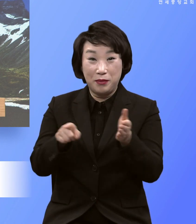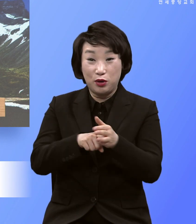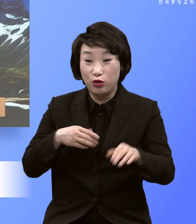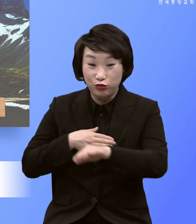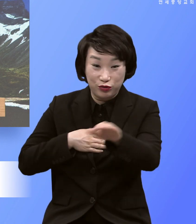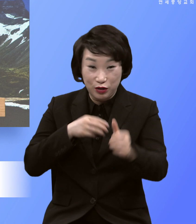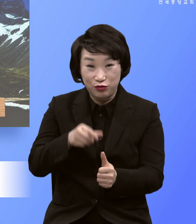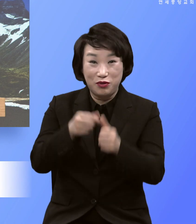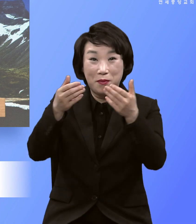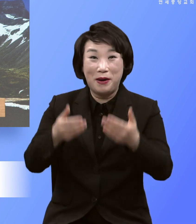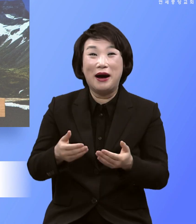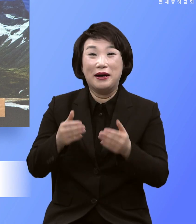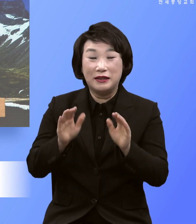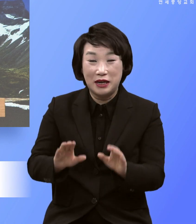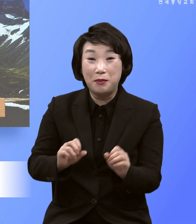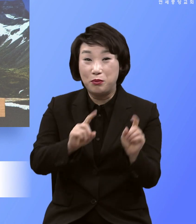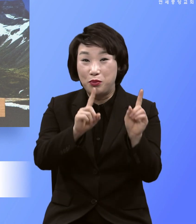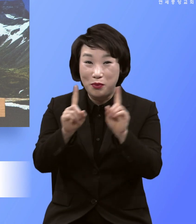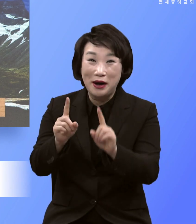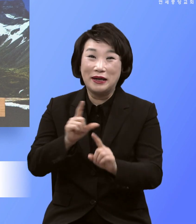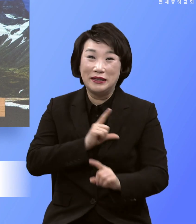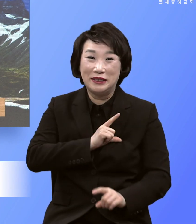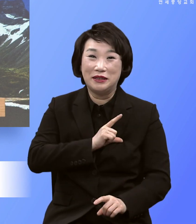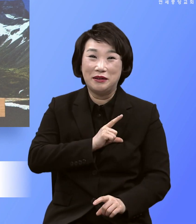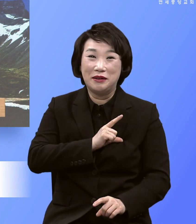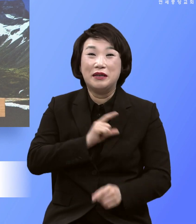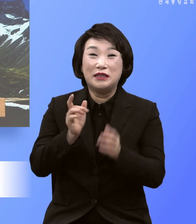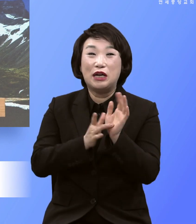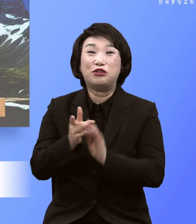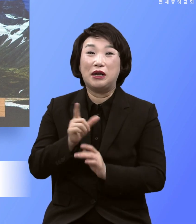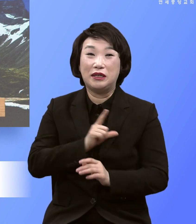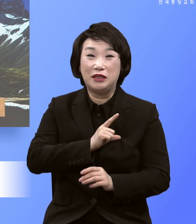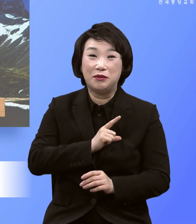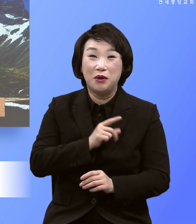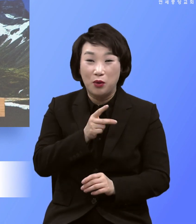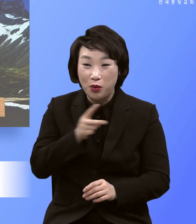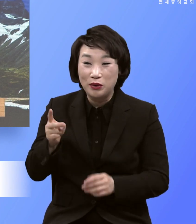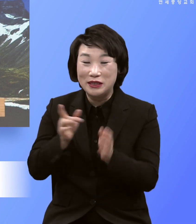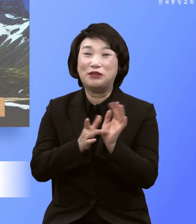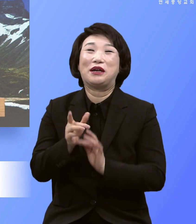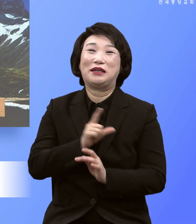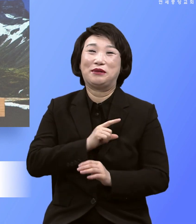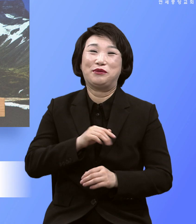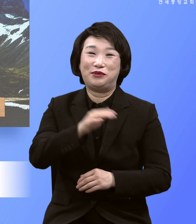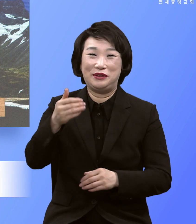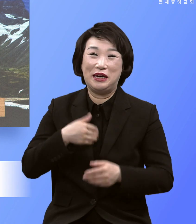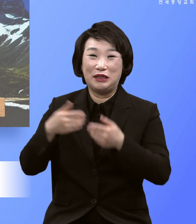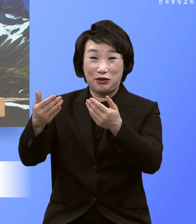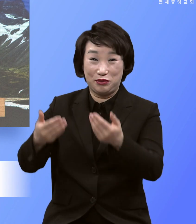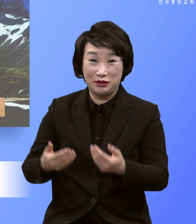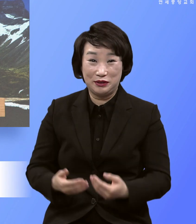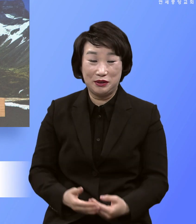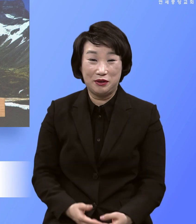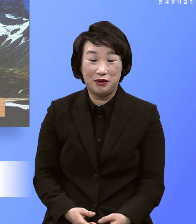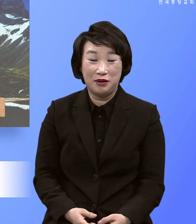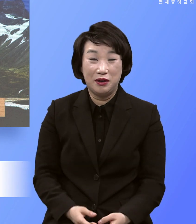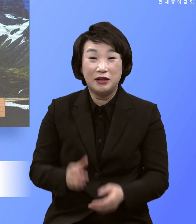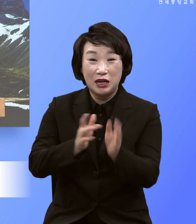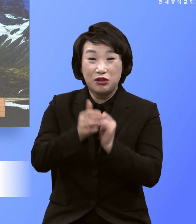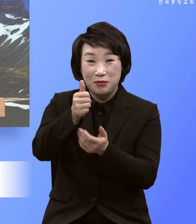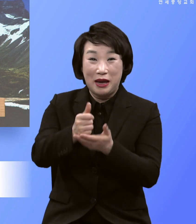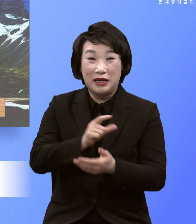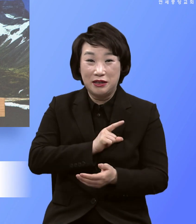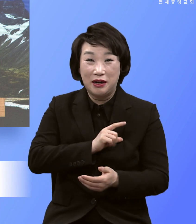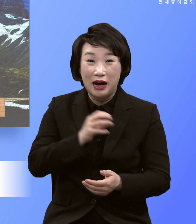자들에게 부활의 이름, 자신의 이름, 곧 예수 이름을 주셔서 예수